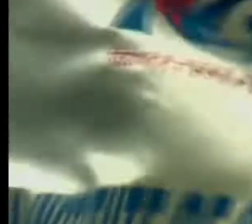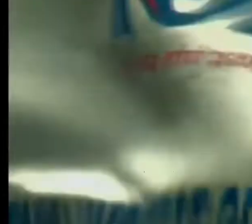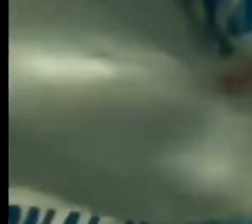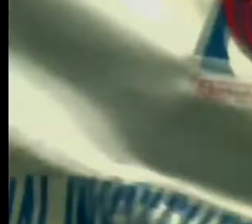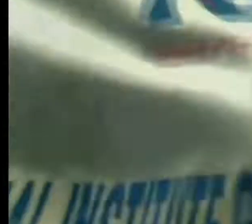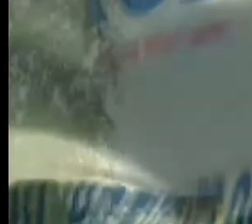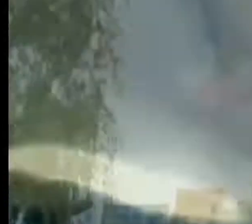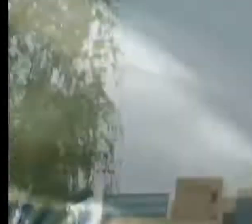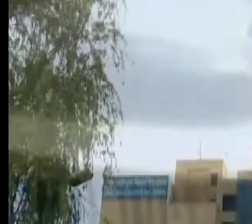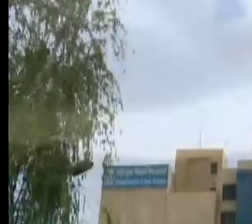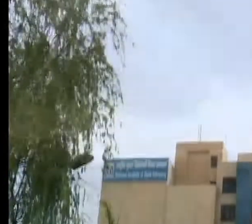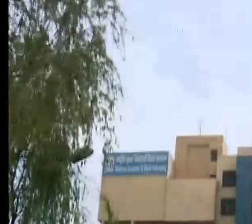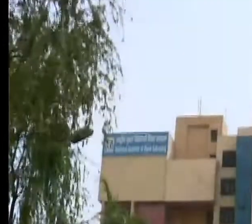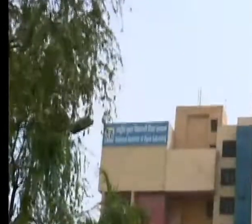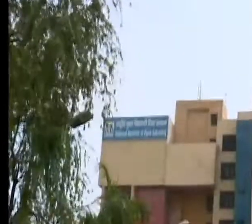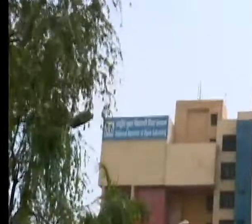विद्यालय जो मुक्त हो,